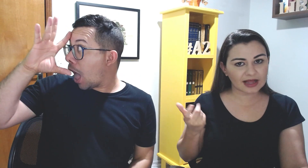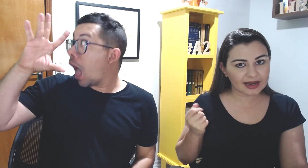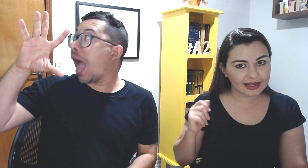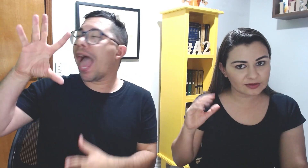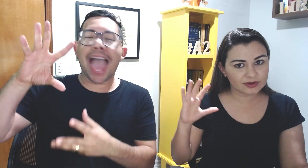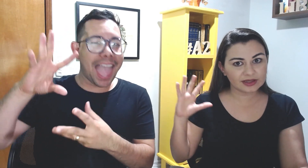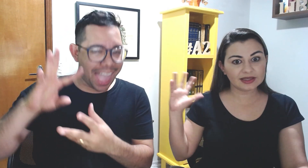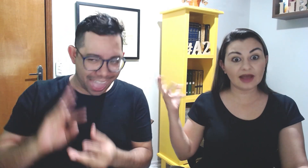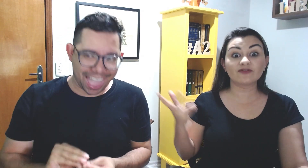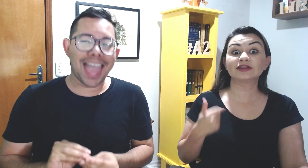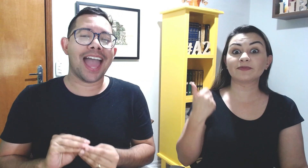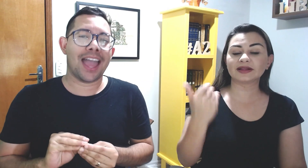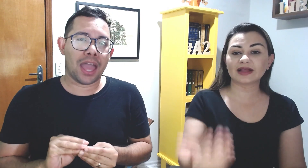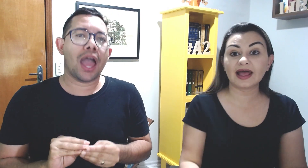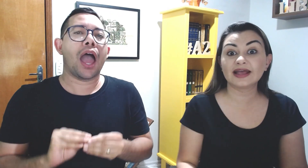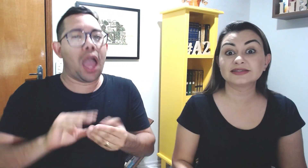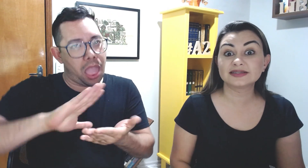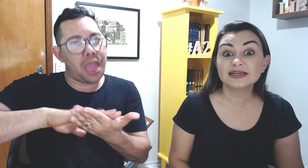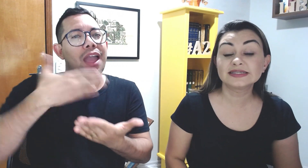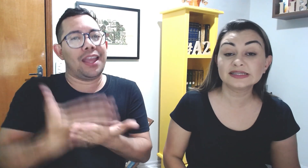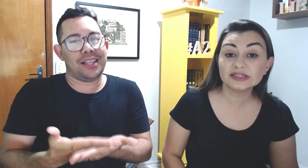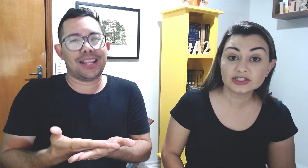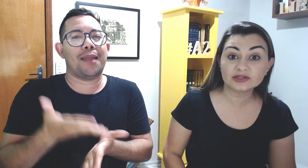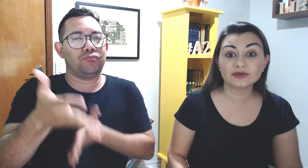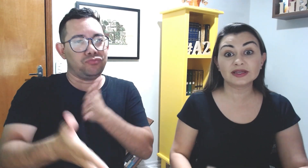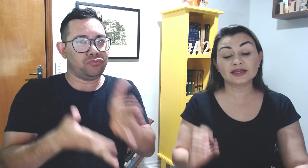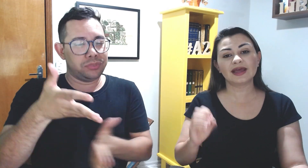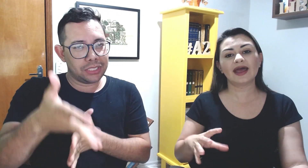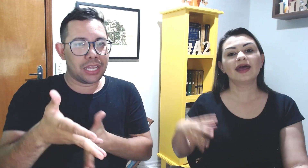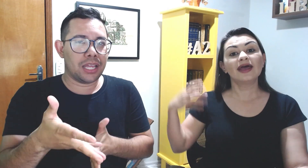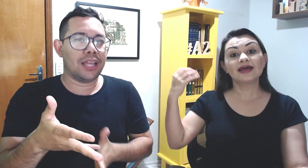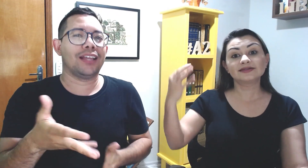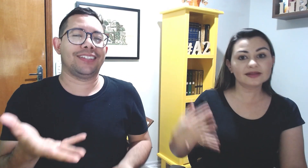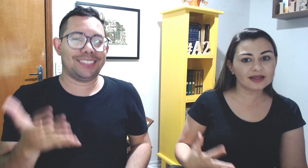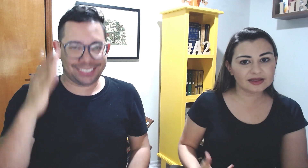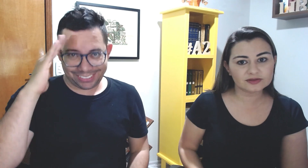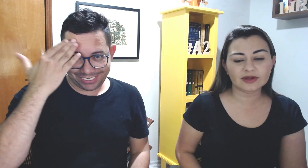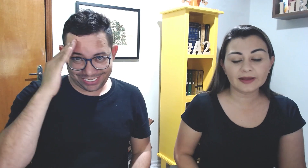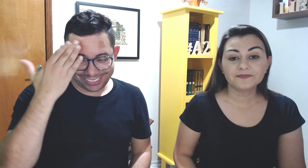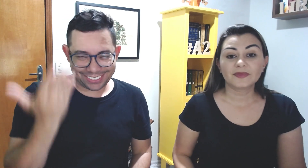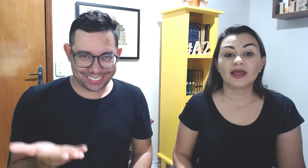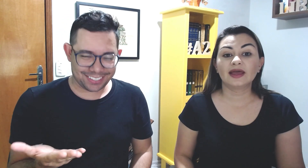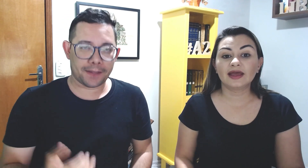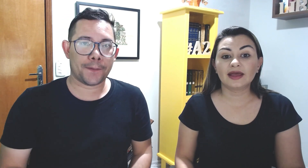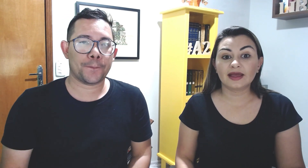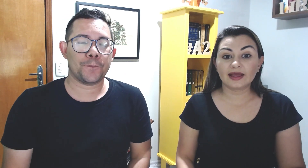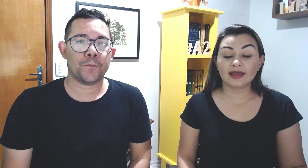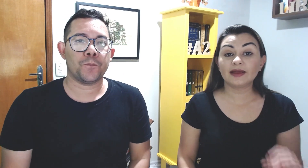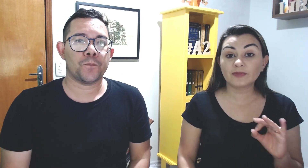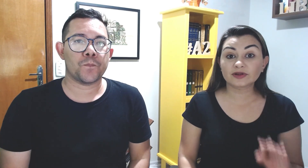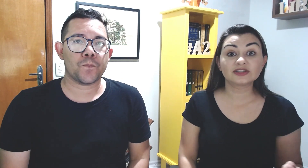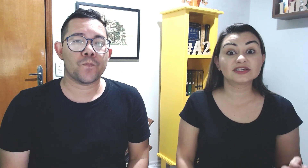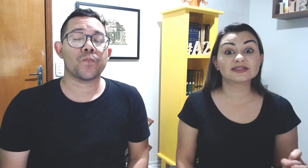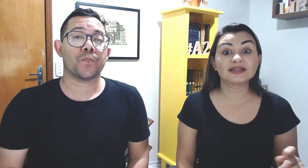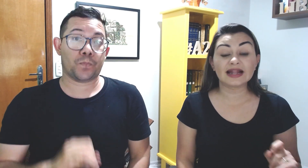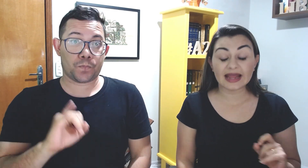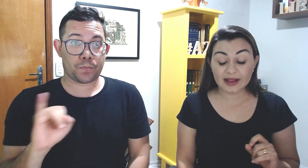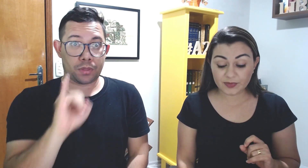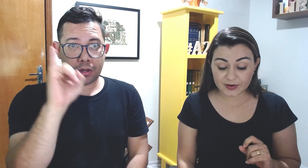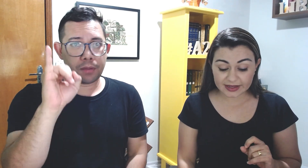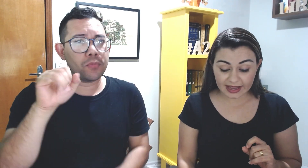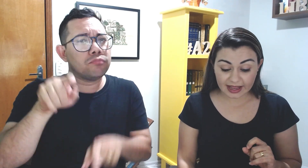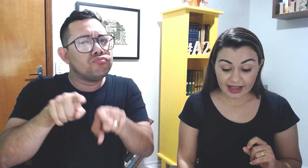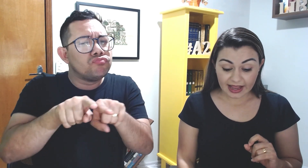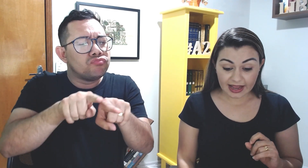pastor está lendo, o que é, eu vou interpretar esse sentido, o que é esse texto, né? É importante esse